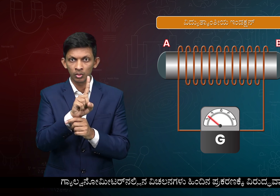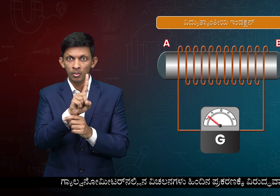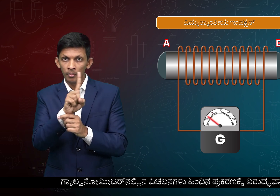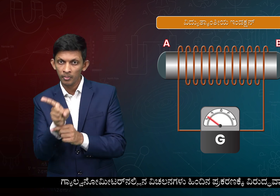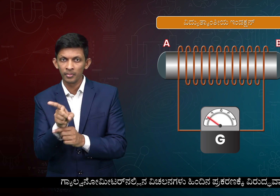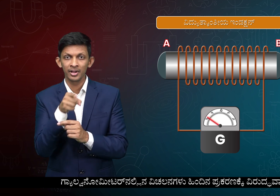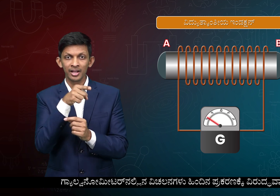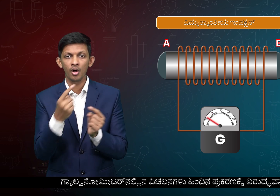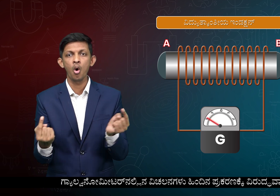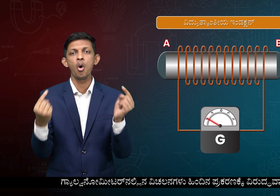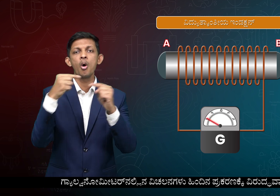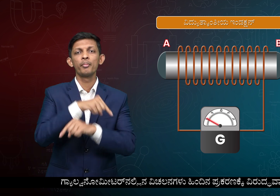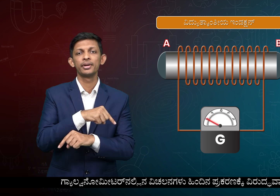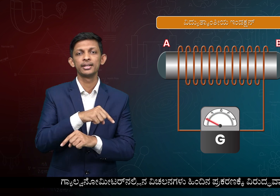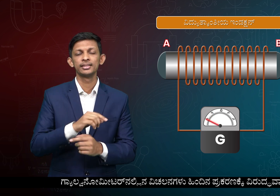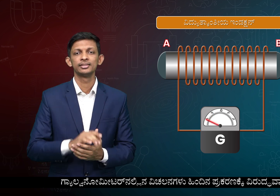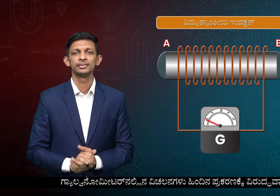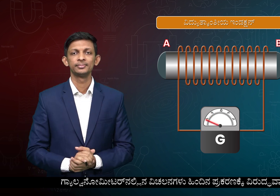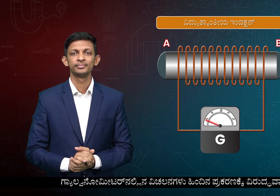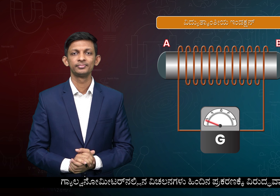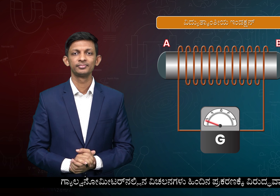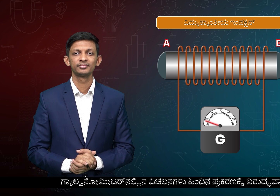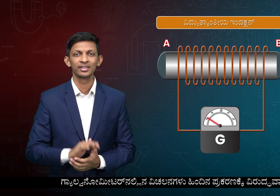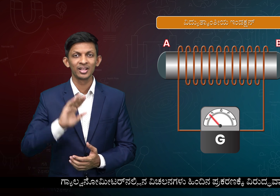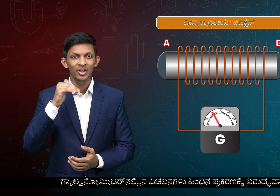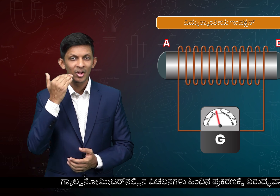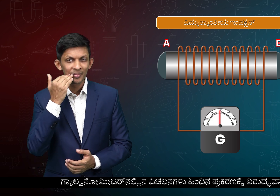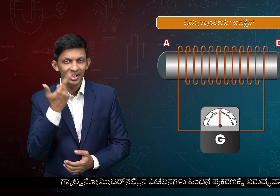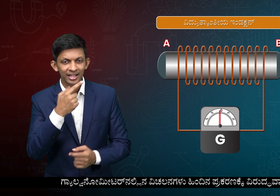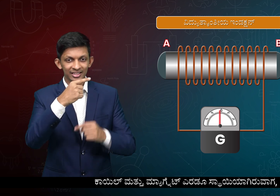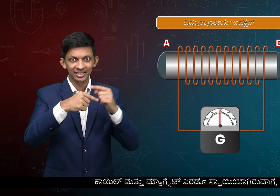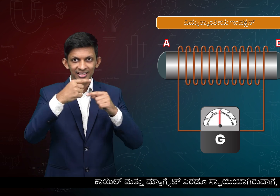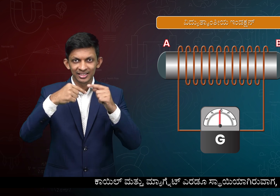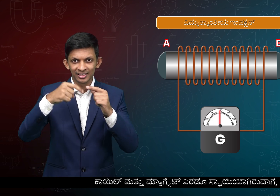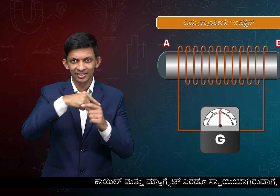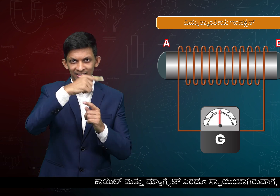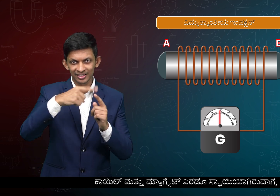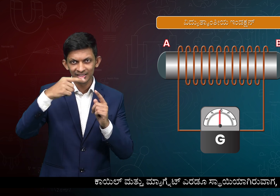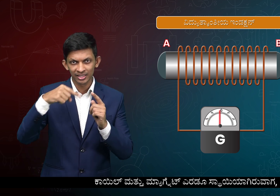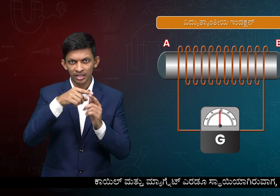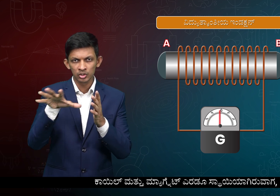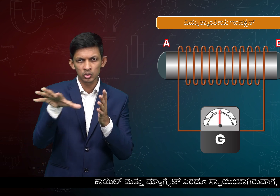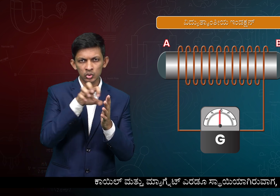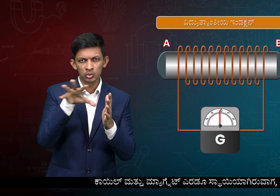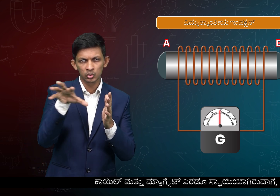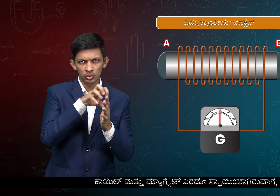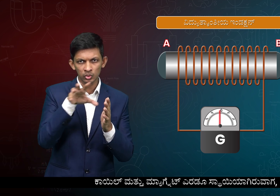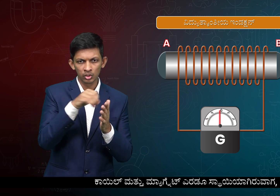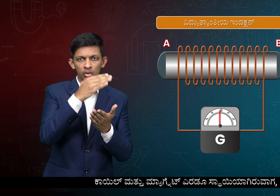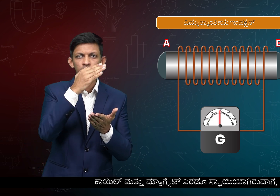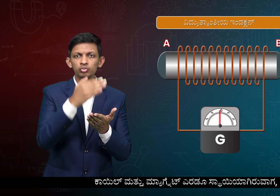ಗ್ಯಾಲ್ವನೋಮೀಟರ್ನಲ್ಲಿನ ವಿಚಲನಗಳು ಹಿಂದಿನ ಪ್ರಕರಣಕ್ಕೆ ವಿರುದ್ಧವಾಗಿರುತ್ತದೆ. ಕಾಯಿಲ್ ಮತ್ತು ಮ್ಯಾಗ್ನೆಟ್ ಎರಡೂ